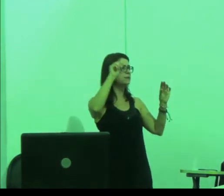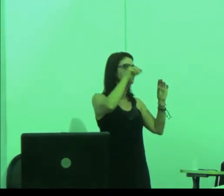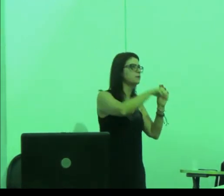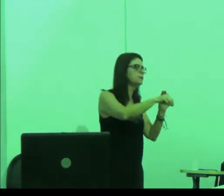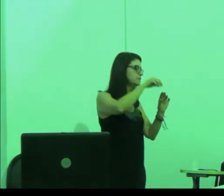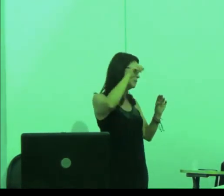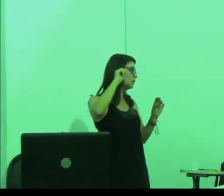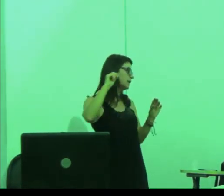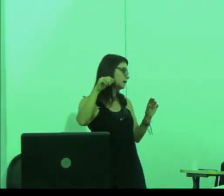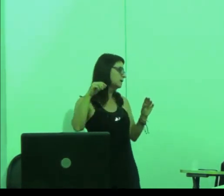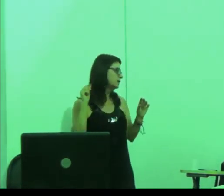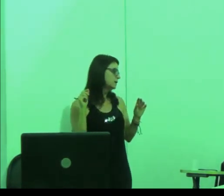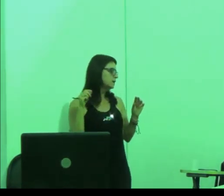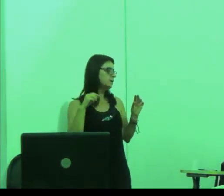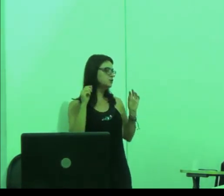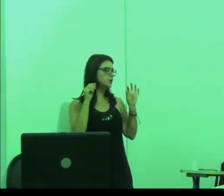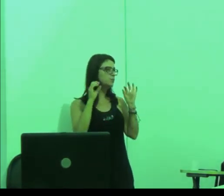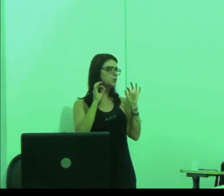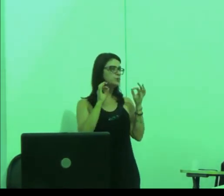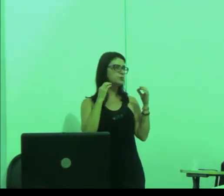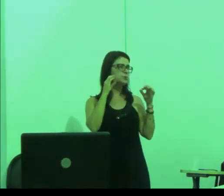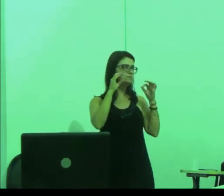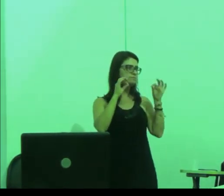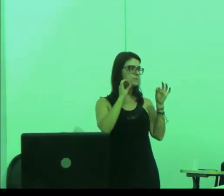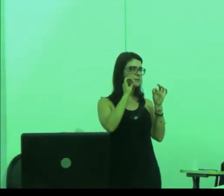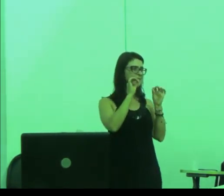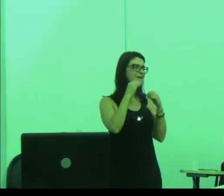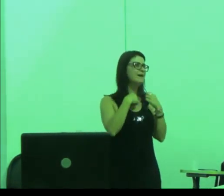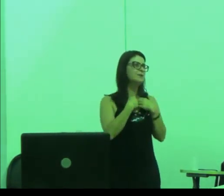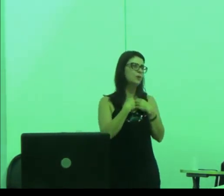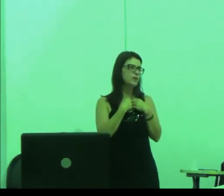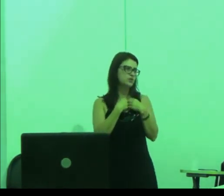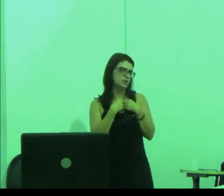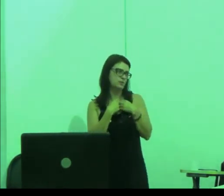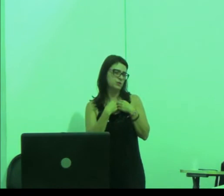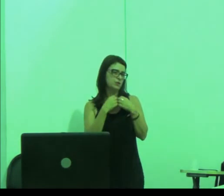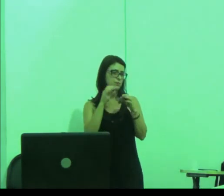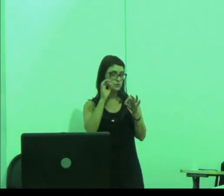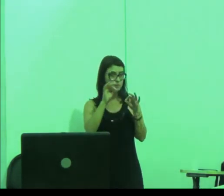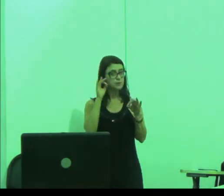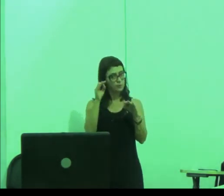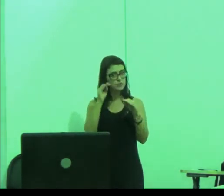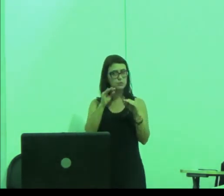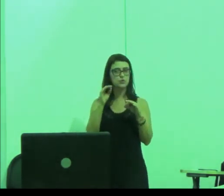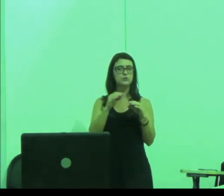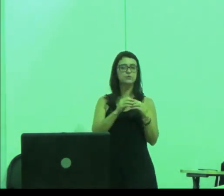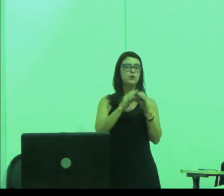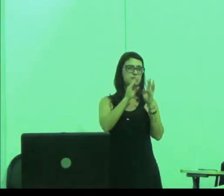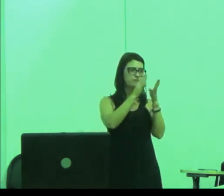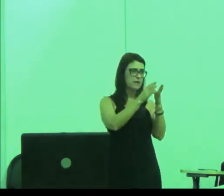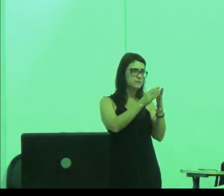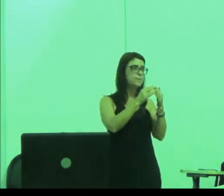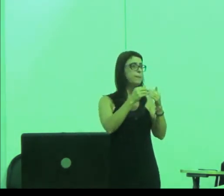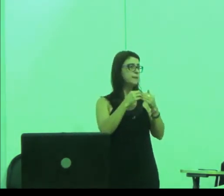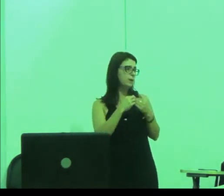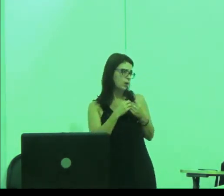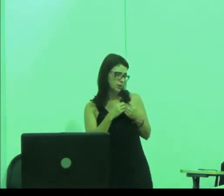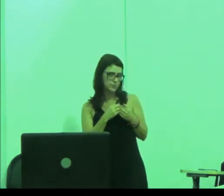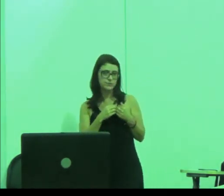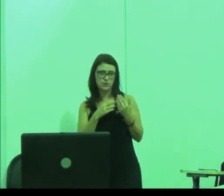aquilo aparecia colar. E eu achei muito delicado eu mexer, achei que era um procedimento totalmente cirúrgico. Eu falo, você faz e eu olho. Então a gente